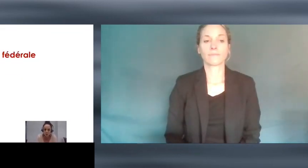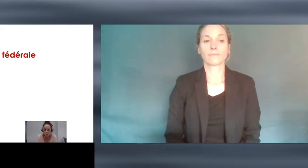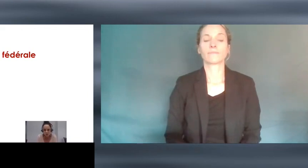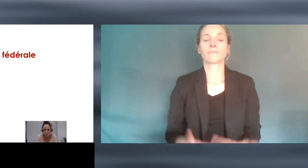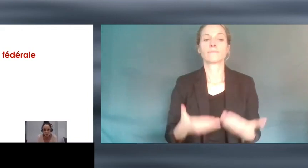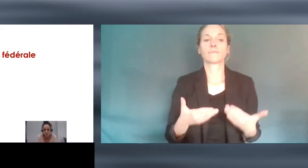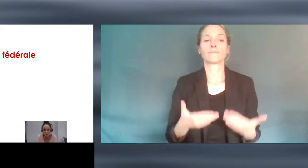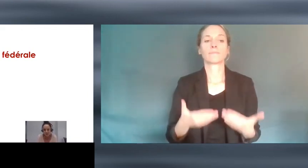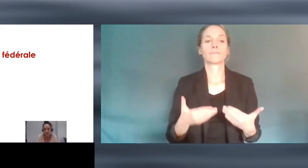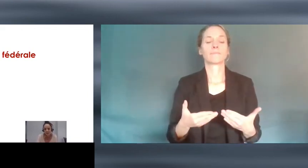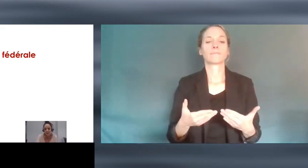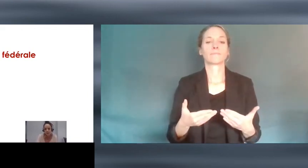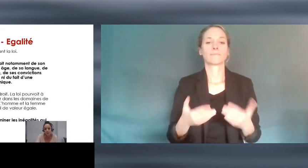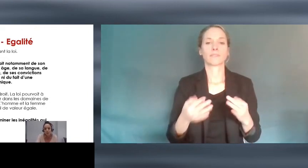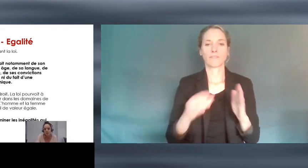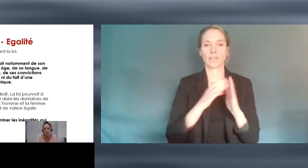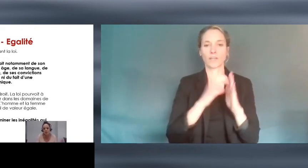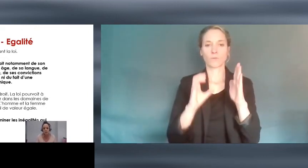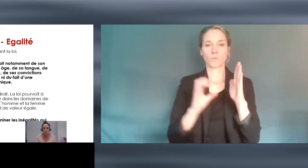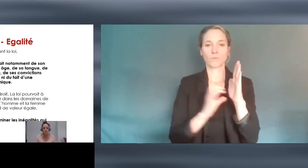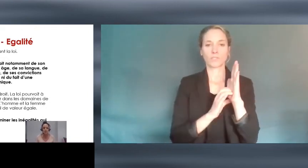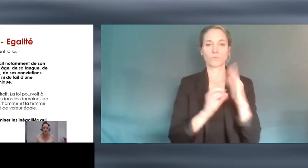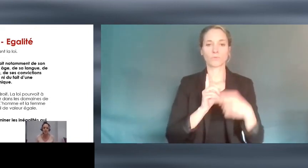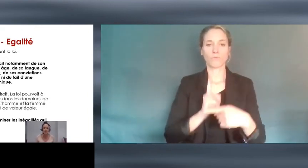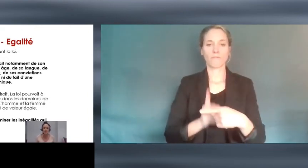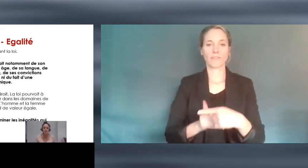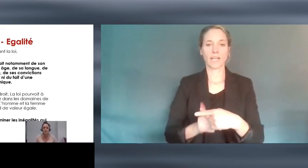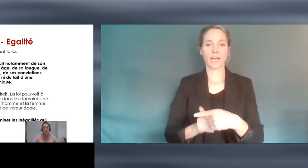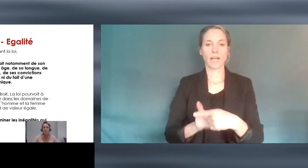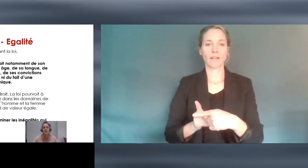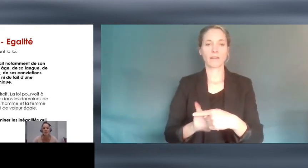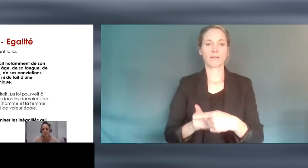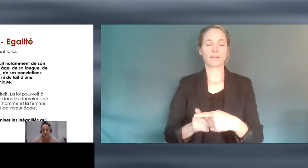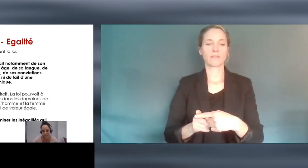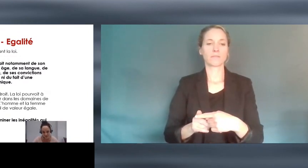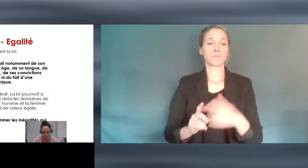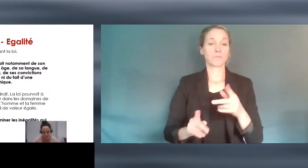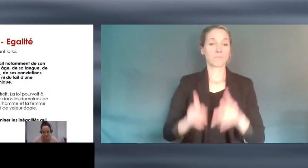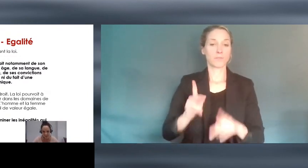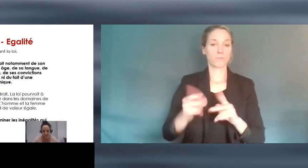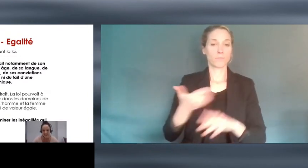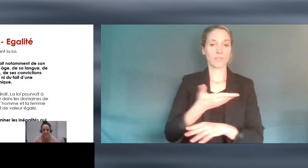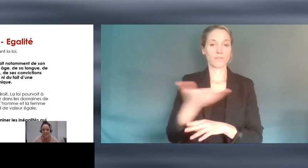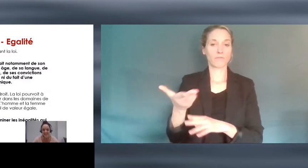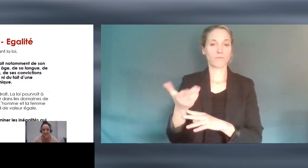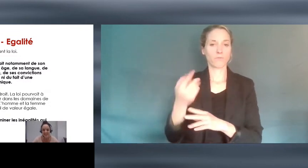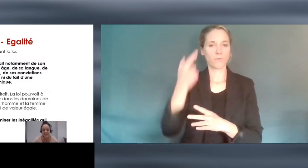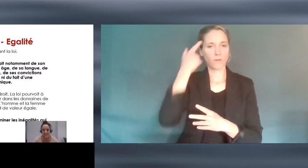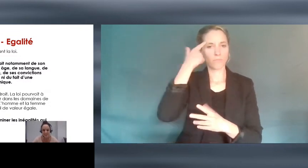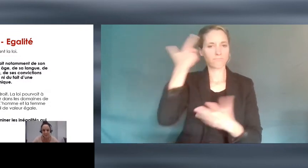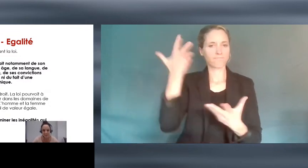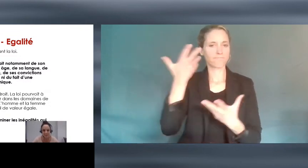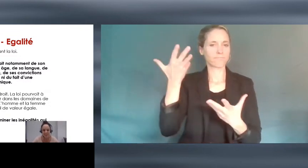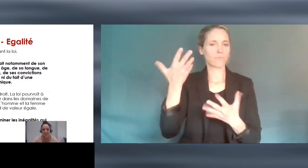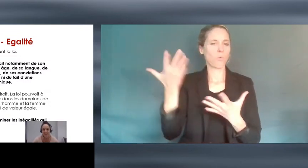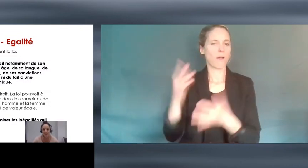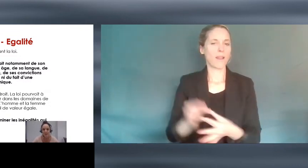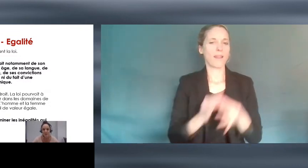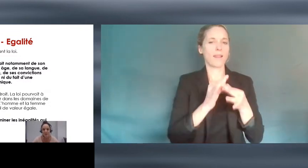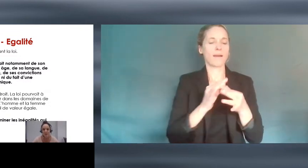de la Constitution fédérale. Alors là aussi, vous allez peut-être d'abord vous dire, mais qu'est-ce que ça a à faire avec la